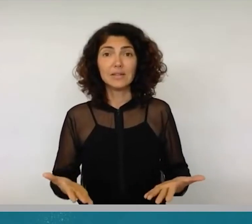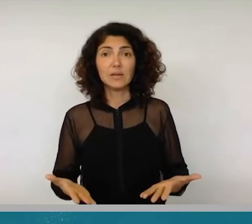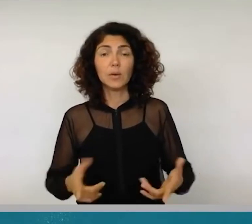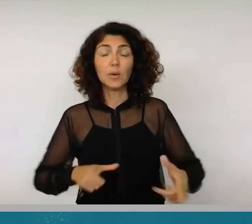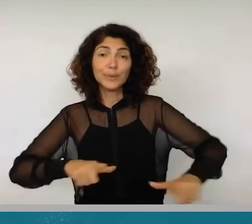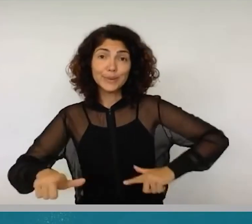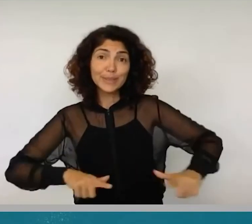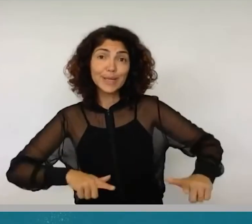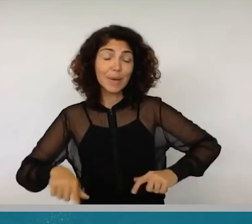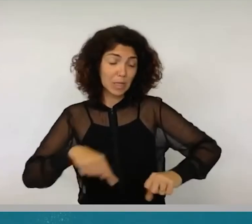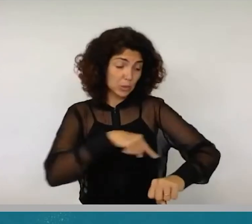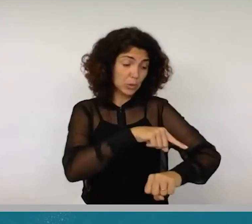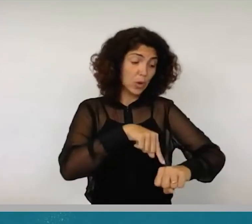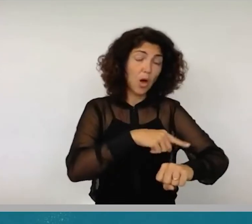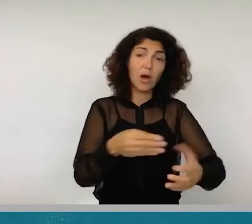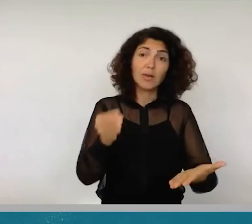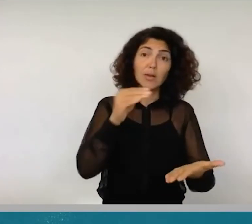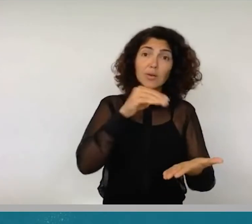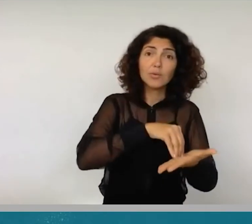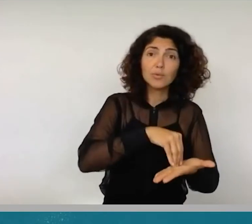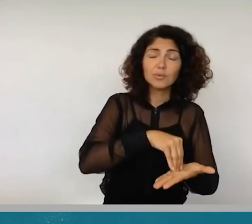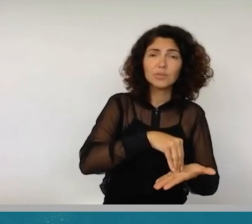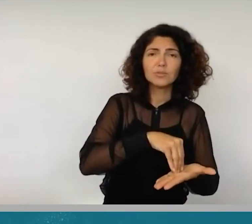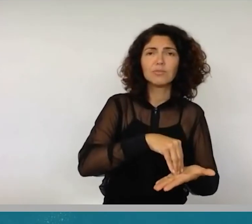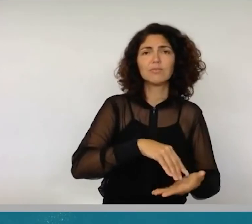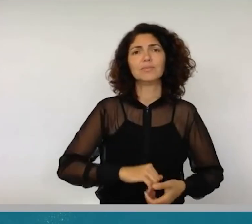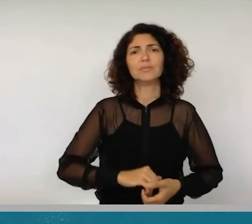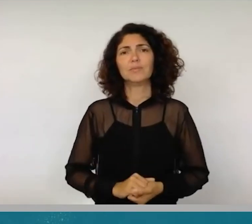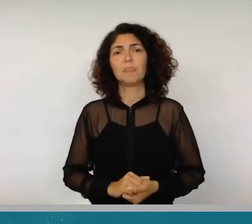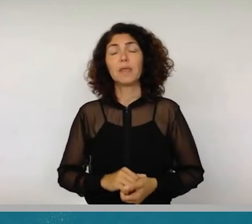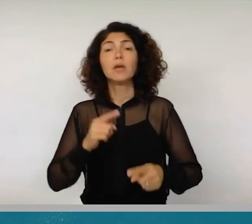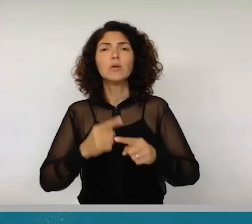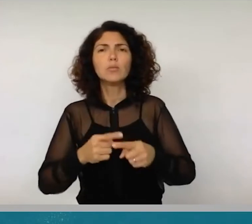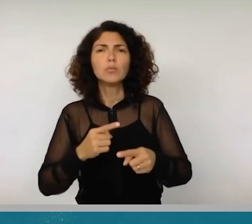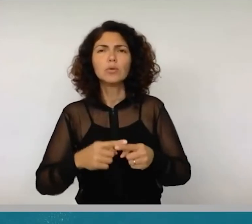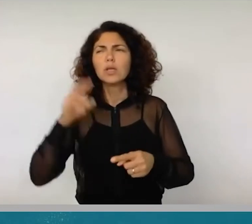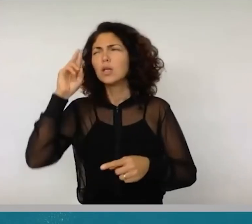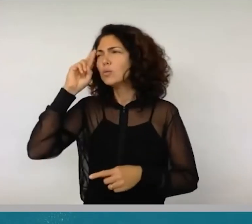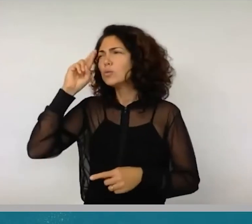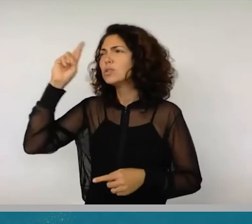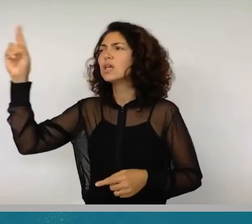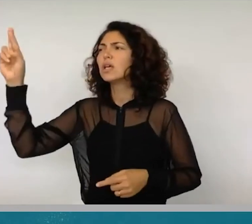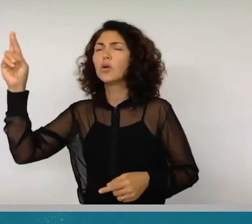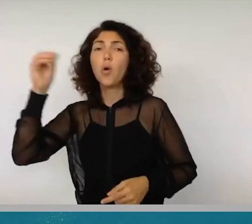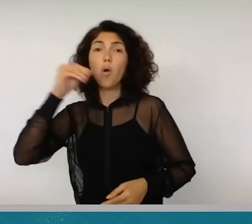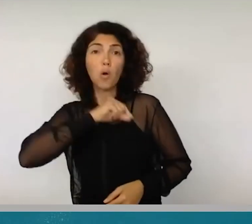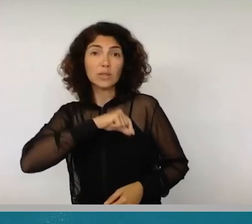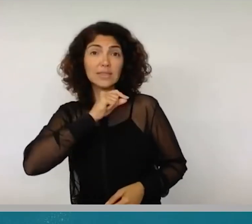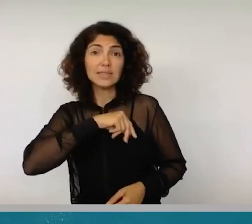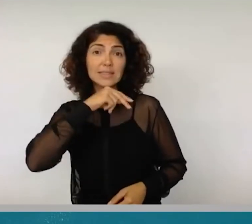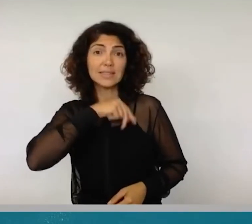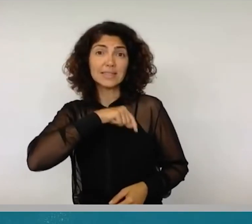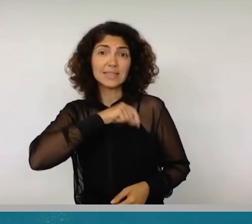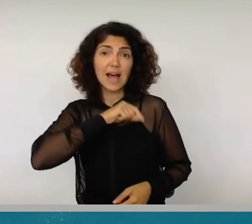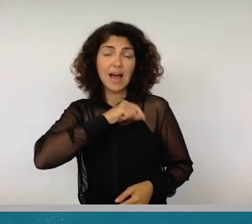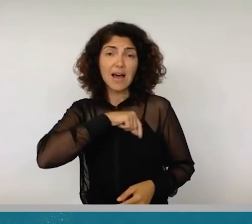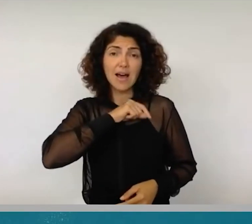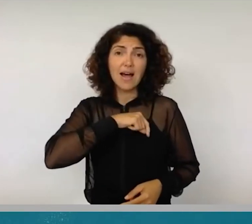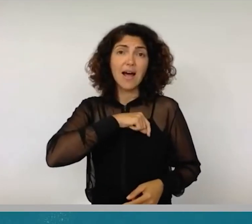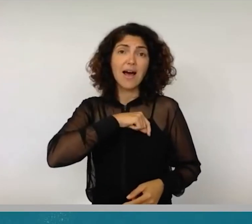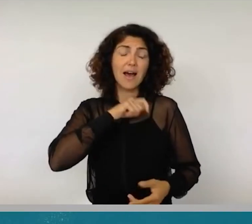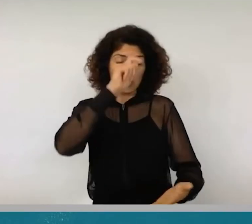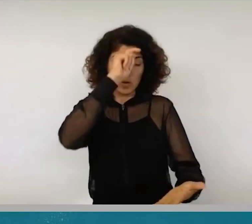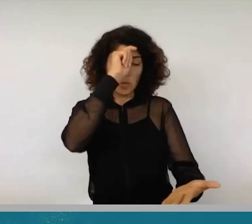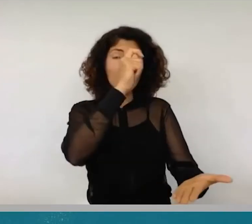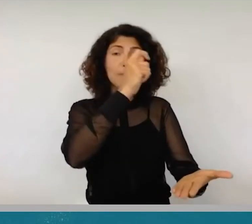o Senhor quis pagar o mesmo tanto para os trabalhadores de última hora e para outros trabalhadores. E aí os outros trabalhadores